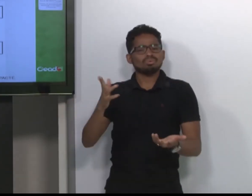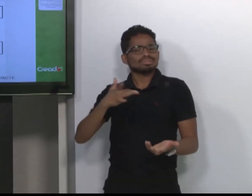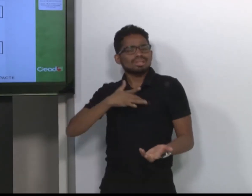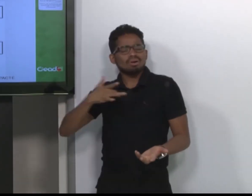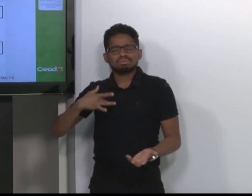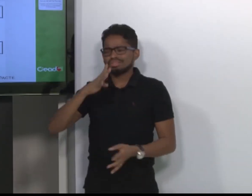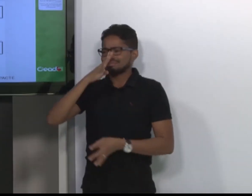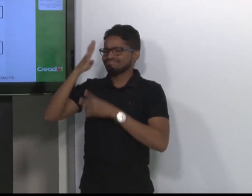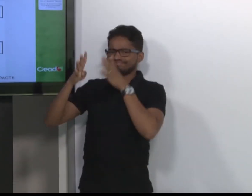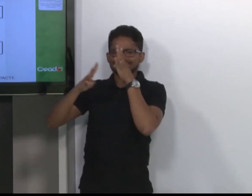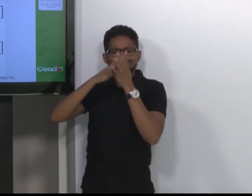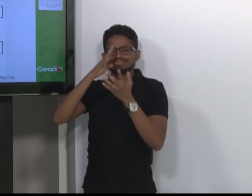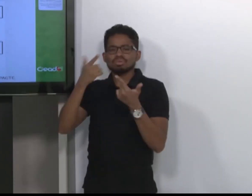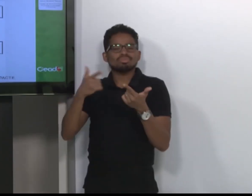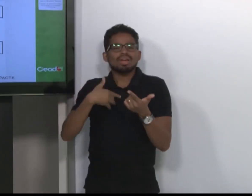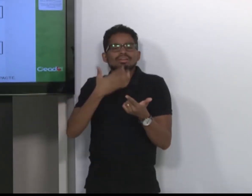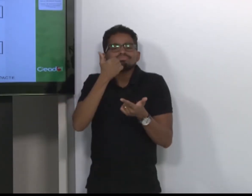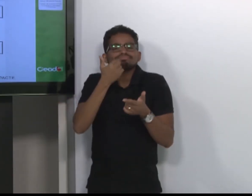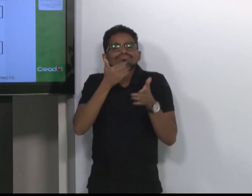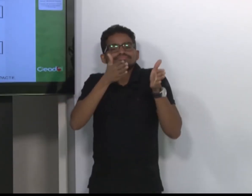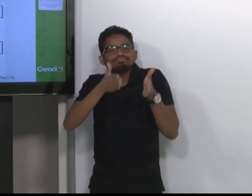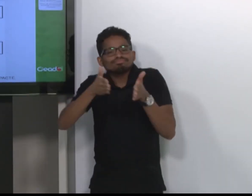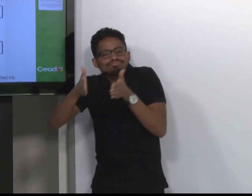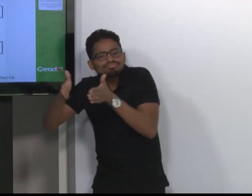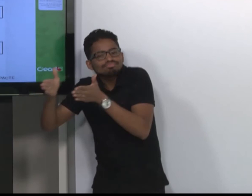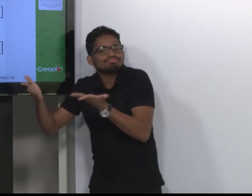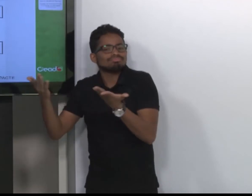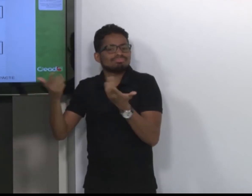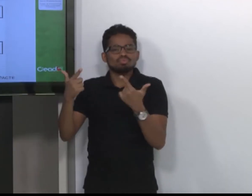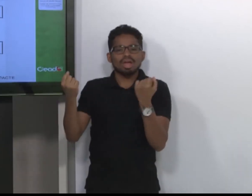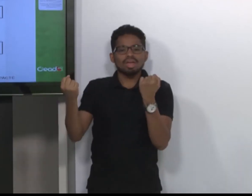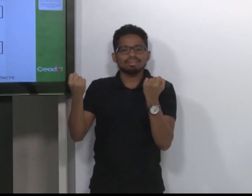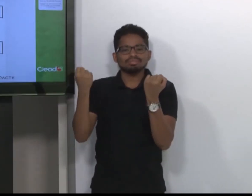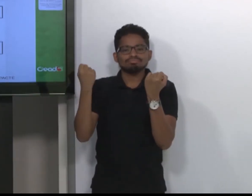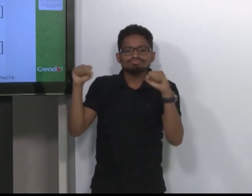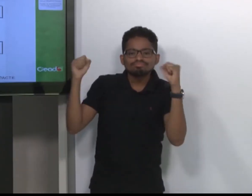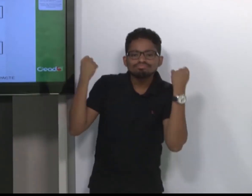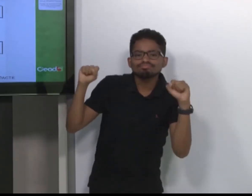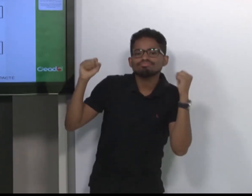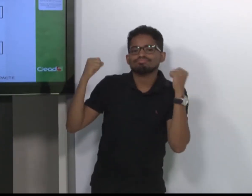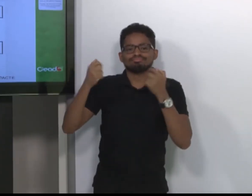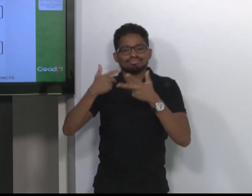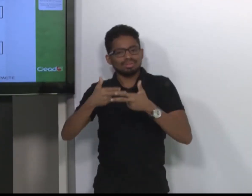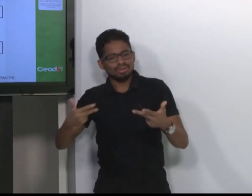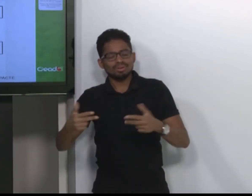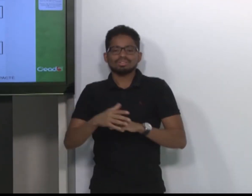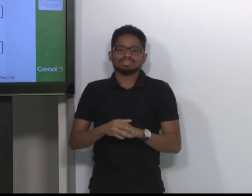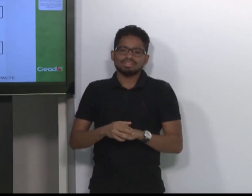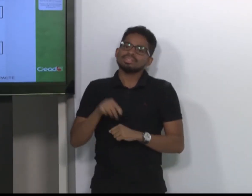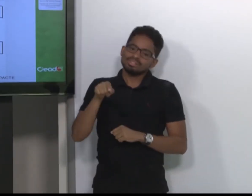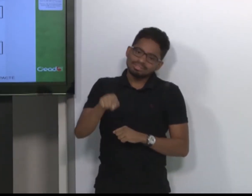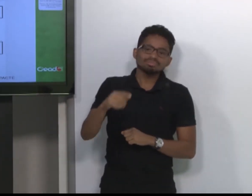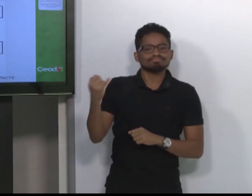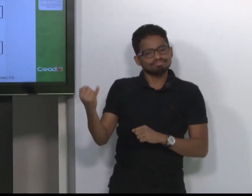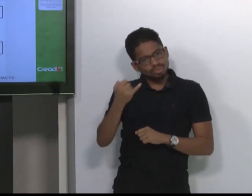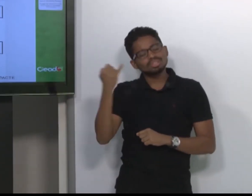ficam exaustos. E isso compromete o trabalho, desenvolve um trabalho aleatório. Então, é necessário cuidar da saúde,